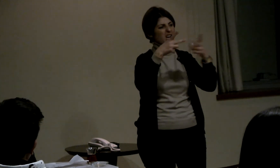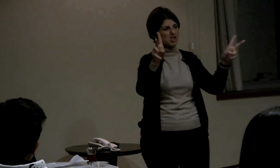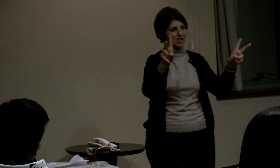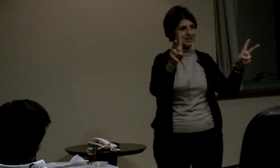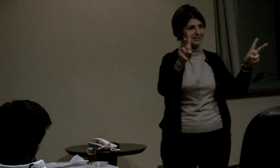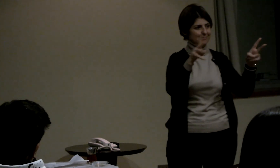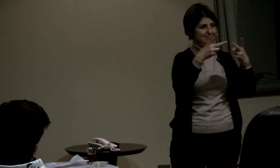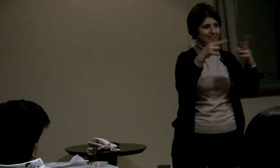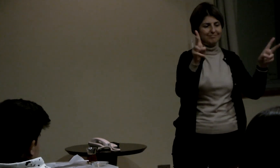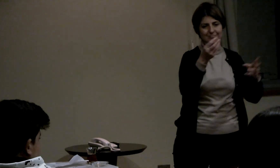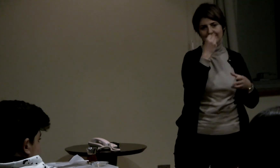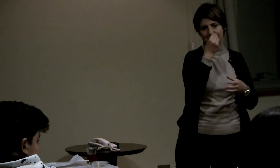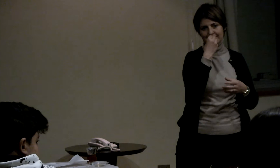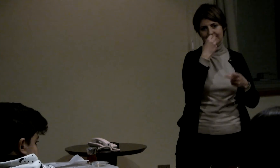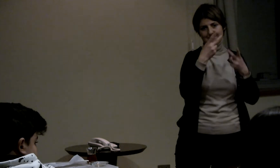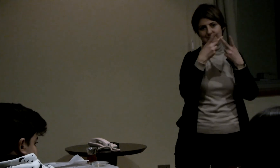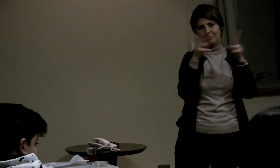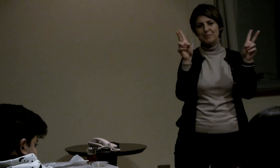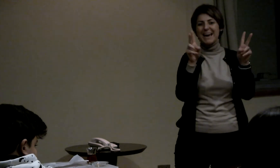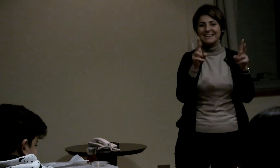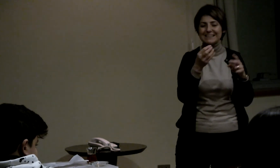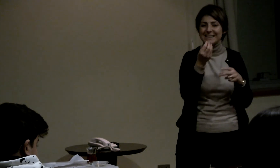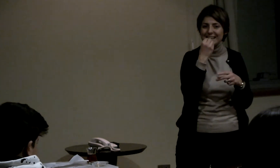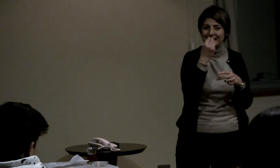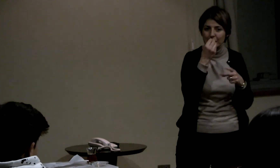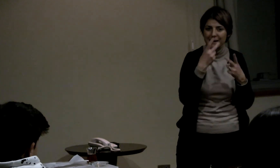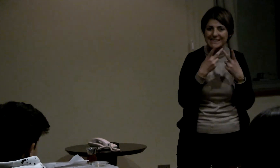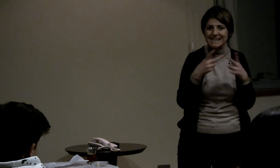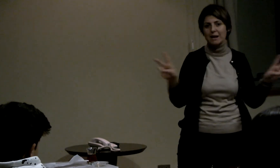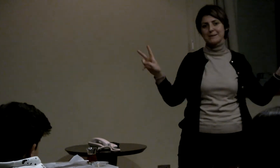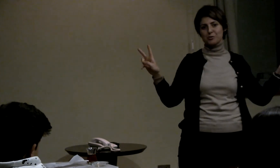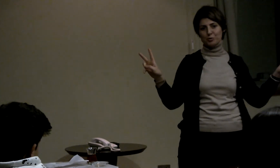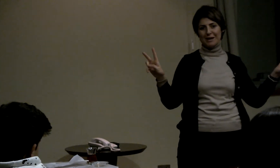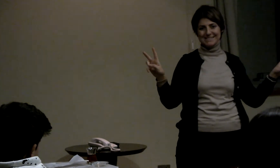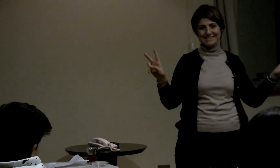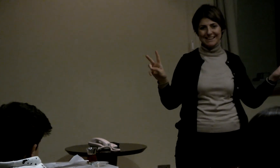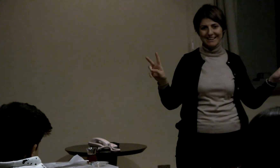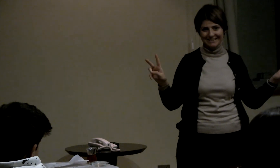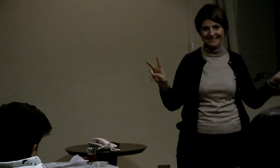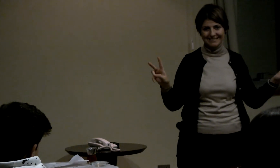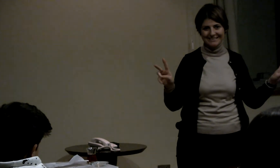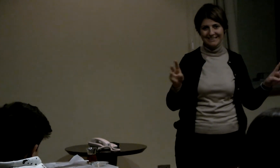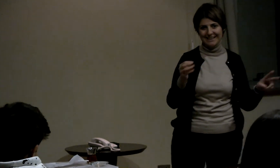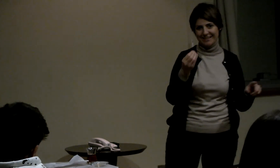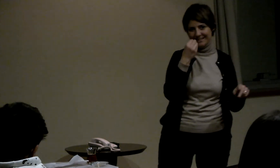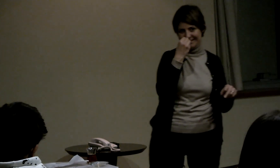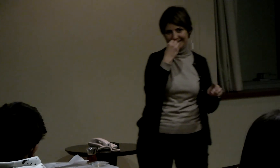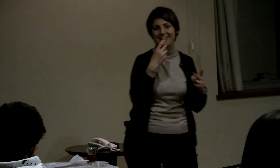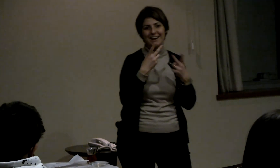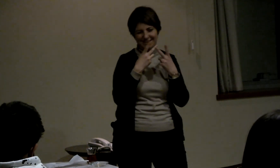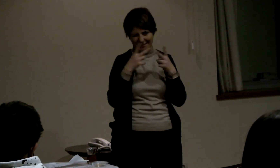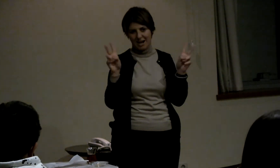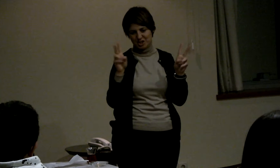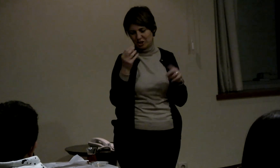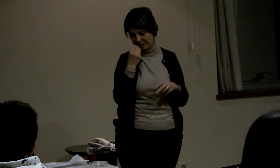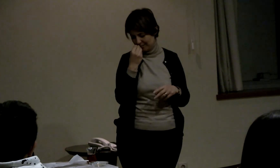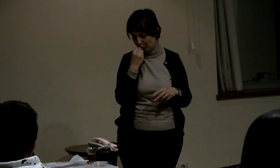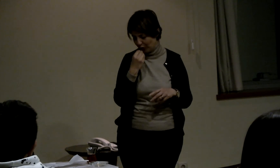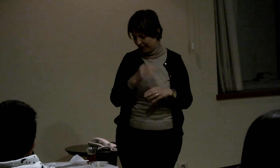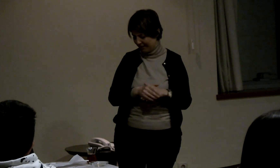açık. Bir yerde de yemek serbest oluyor aslında. Evet. Aynen. Açık. Güzel.